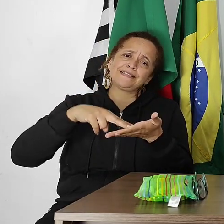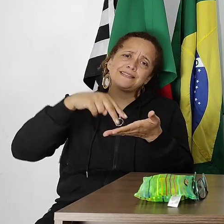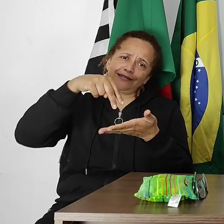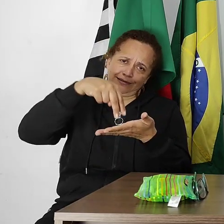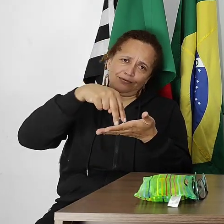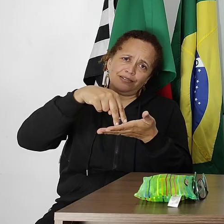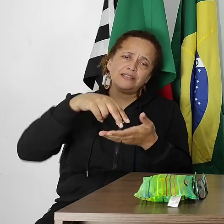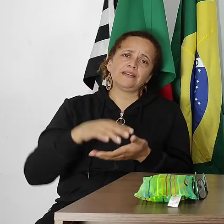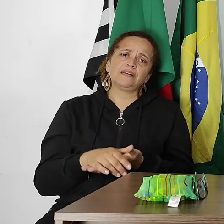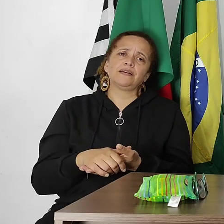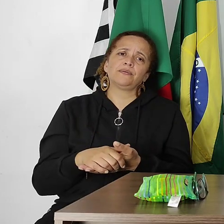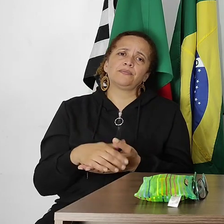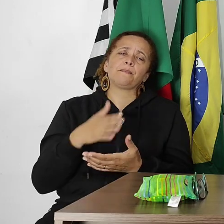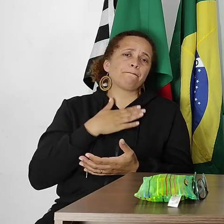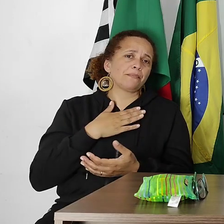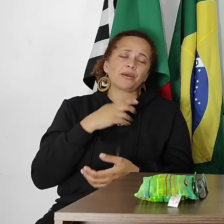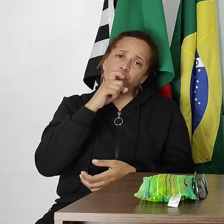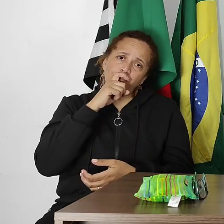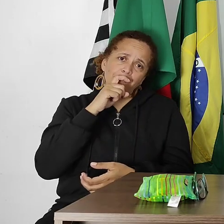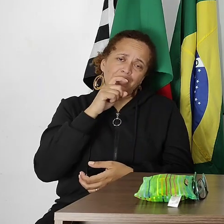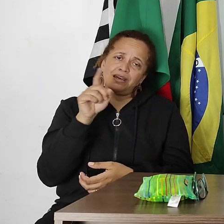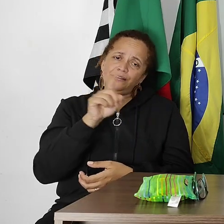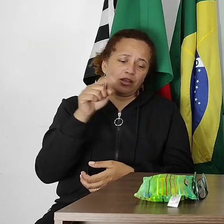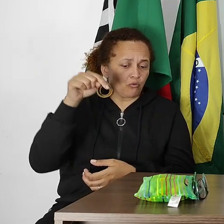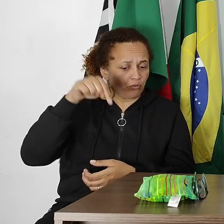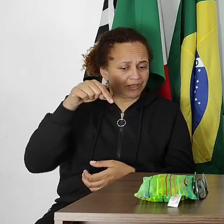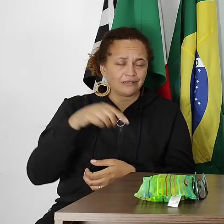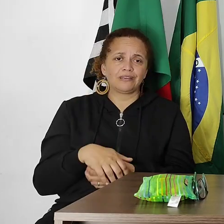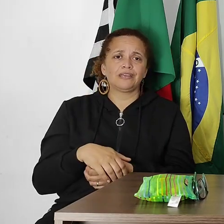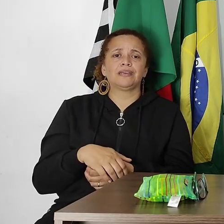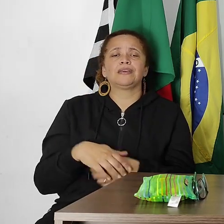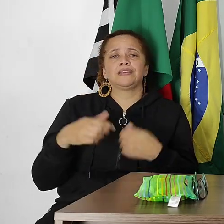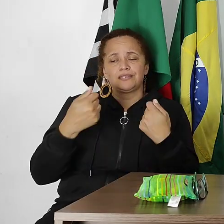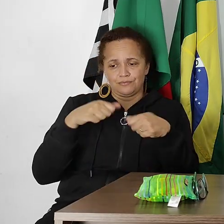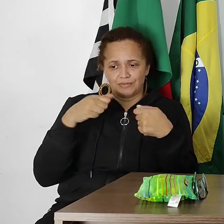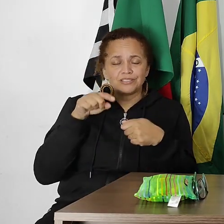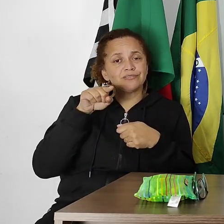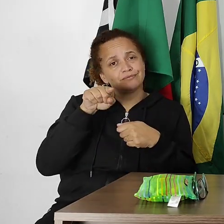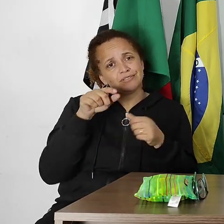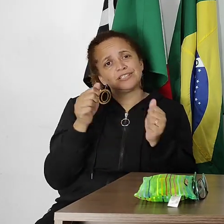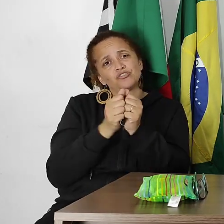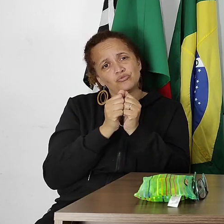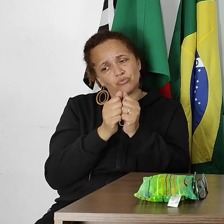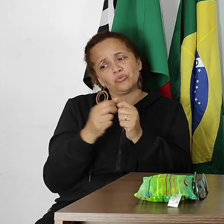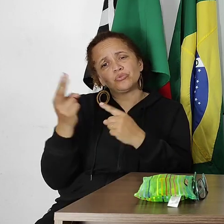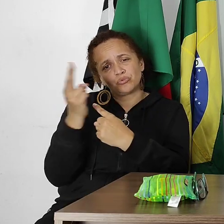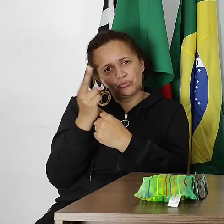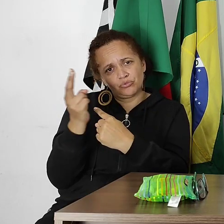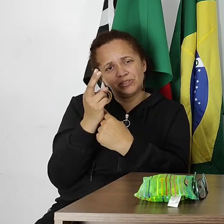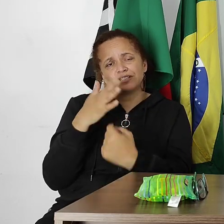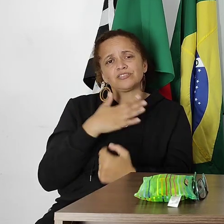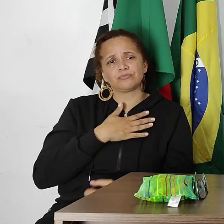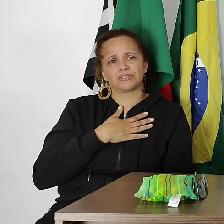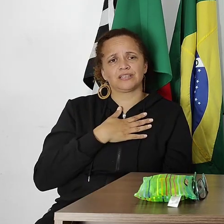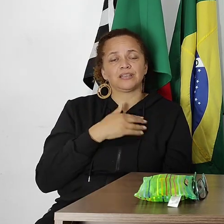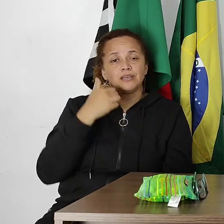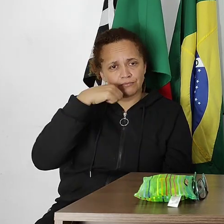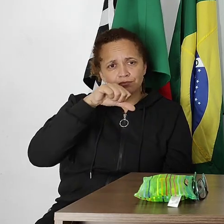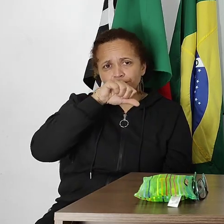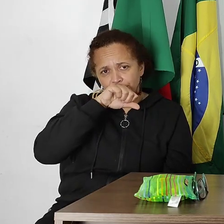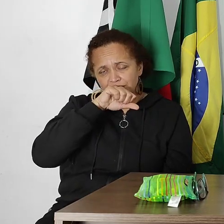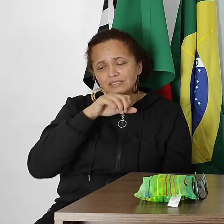Eu não quero perder minha mãe também. Eu quero você, eu quero ele também. Levanta, mãe, levanta, vai fazer uma comida